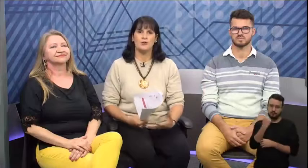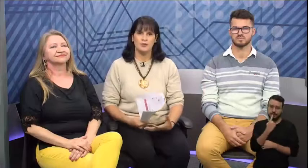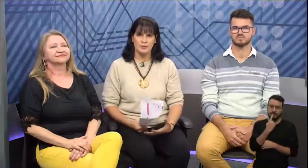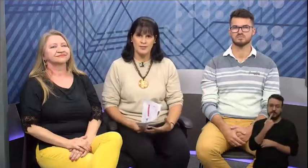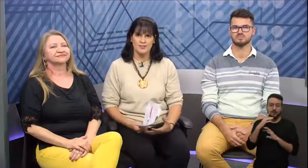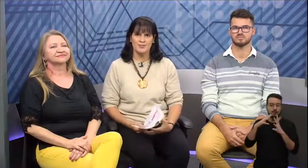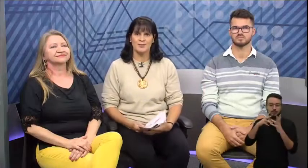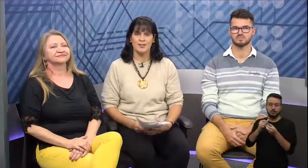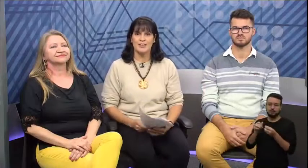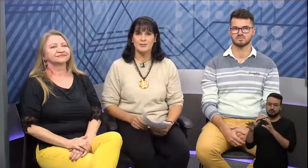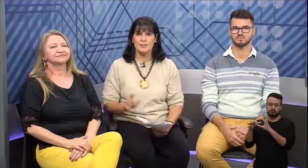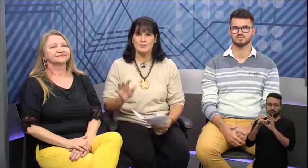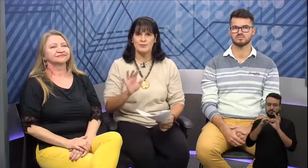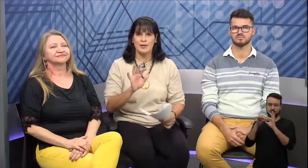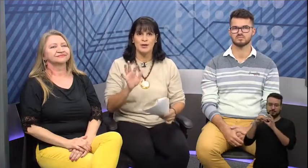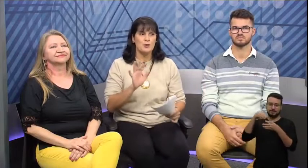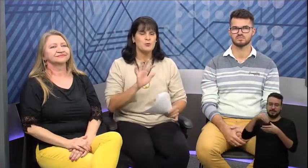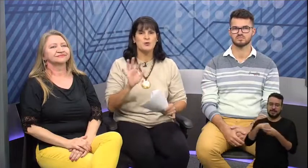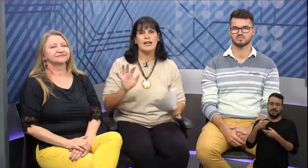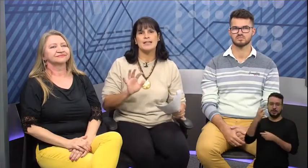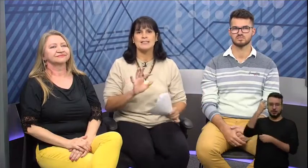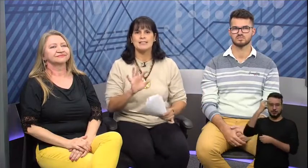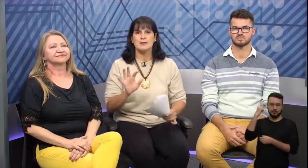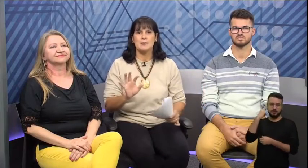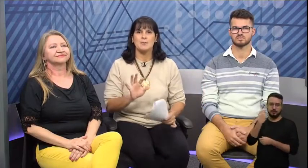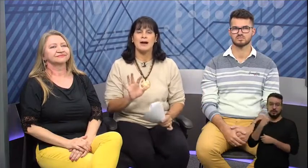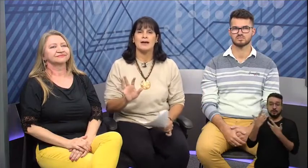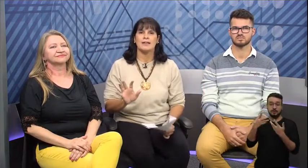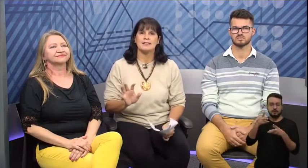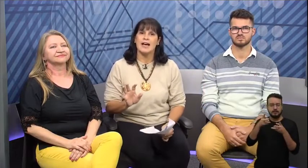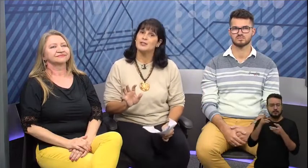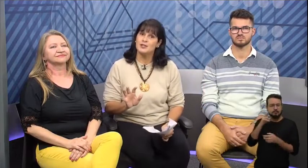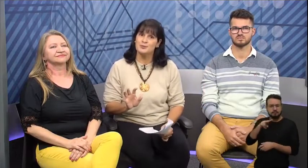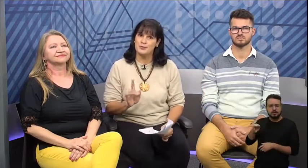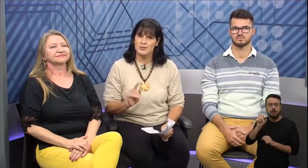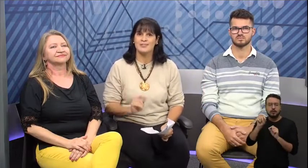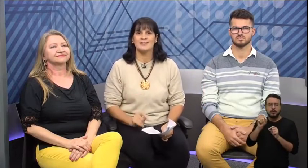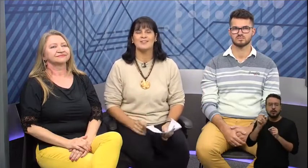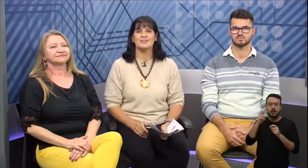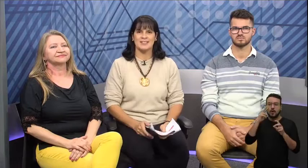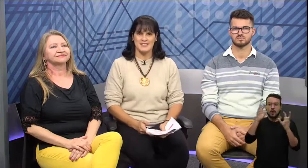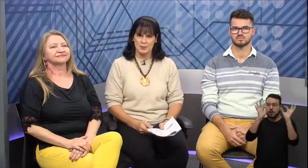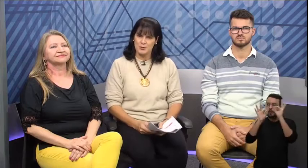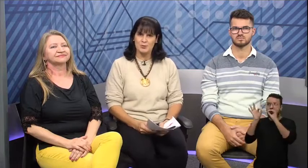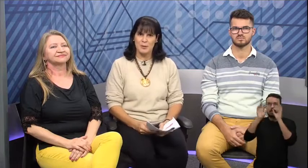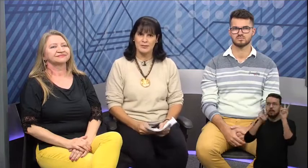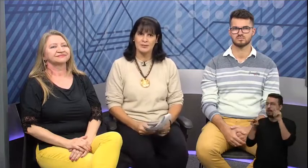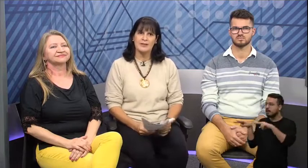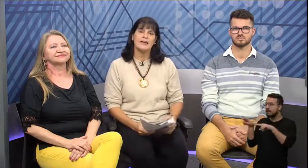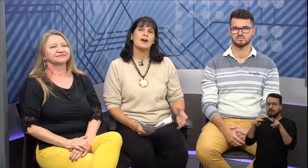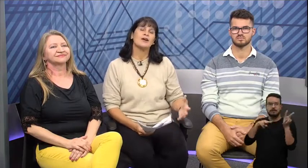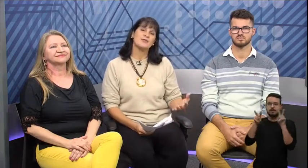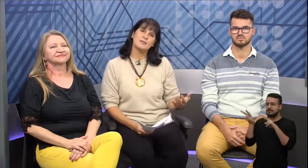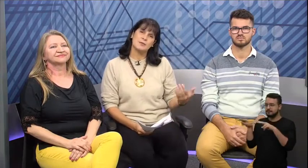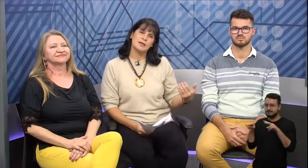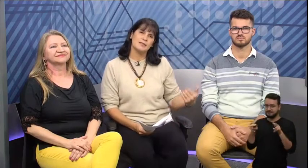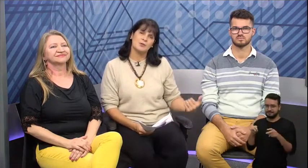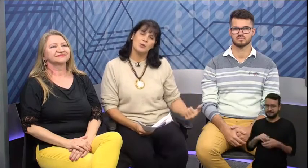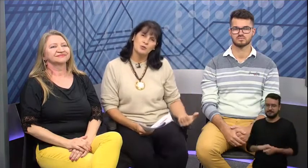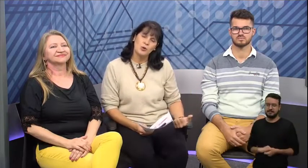envolve isso, ok? Então, você vai ver os olhares mais ativos do que você está acostumado. Agora, vamos saber, então, com o